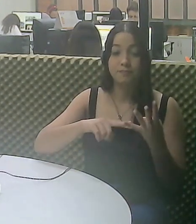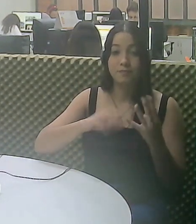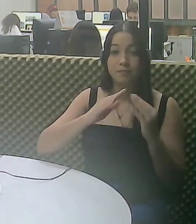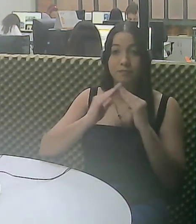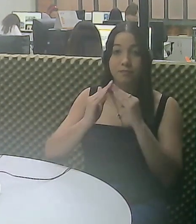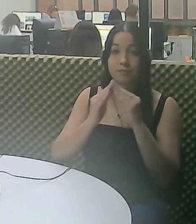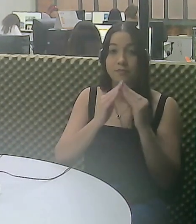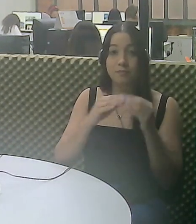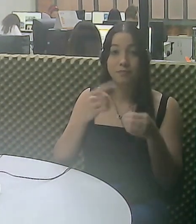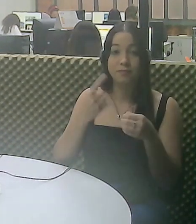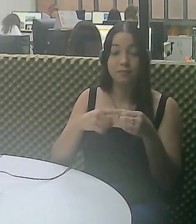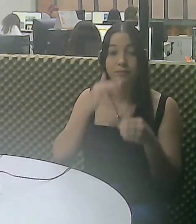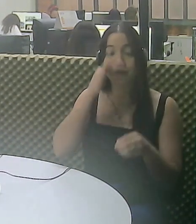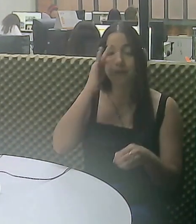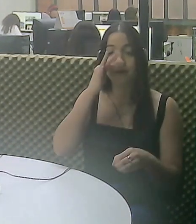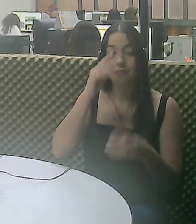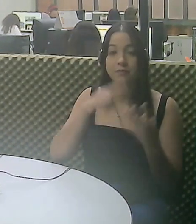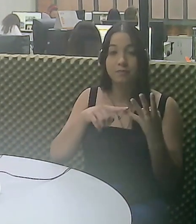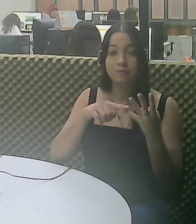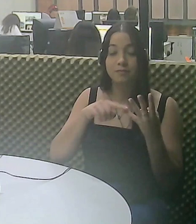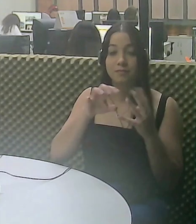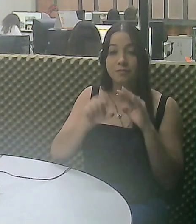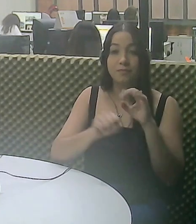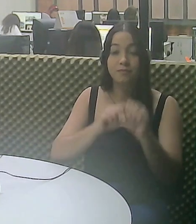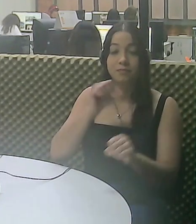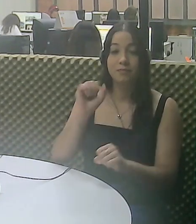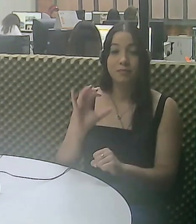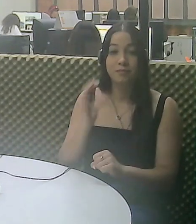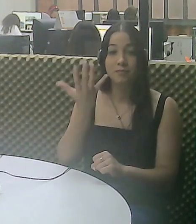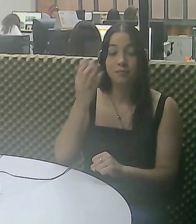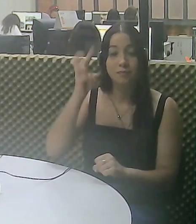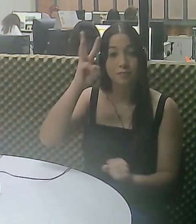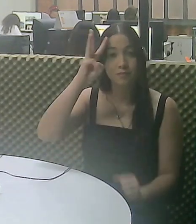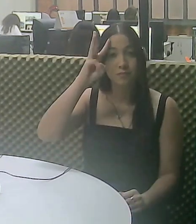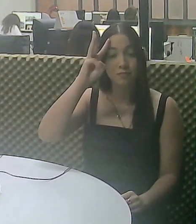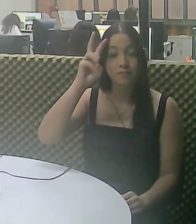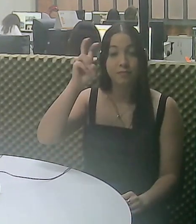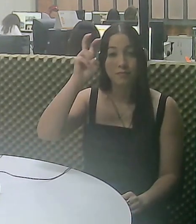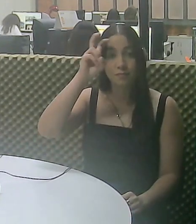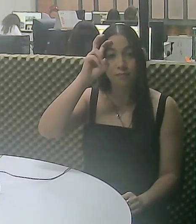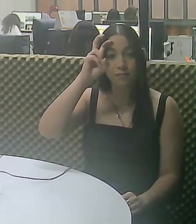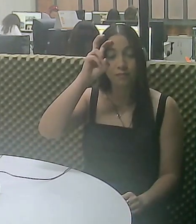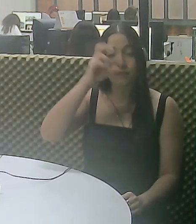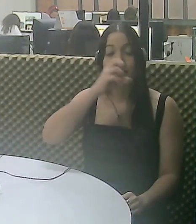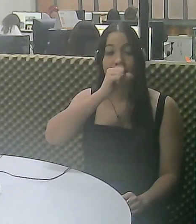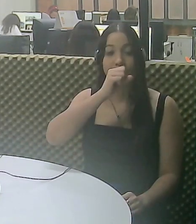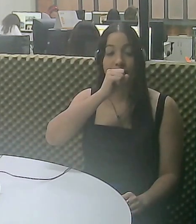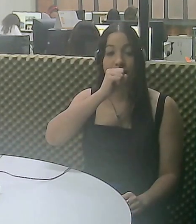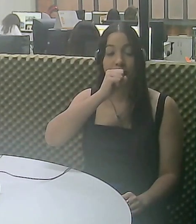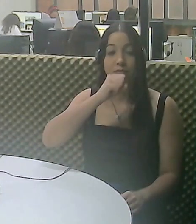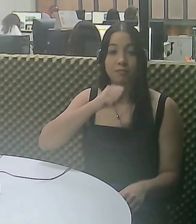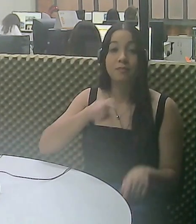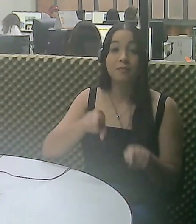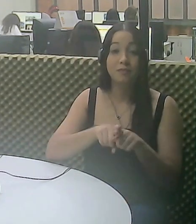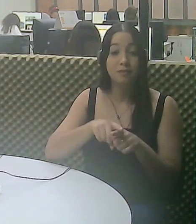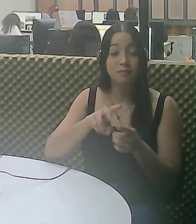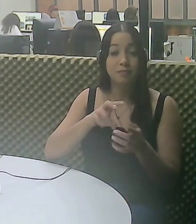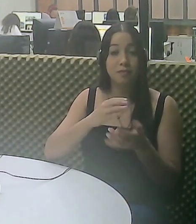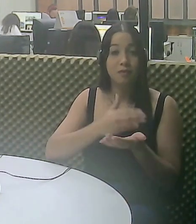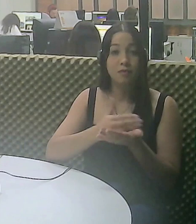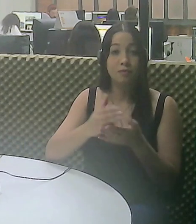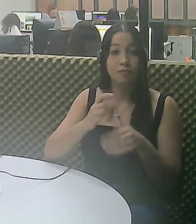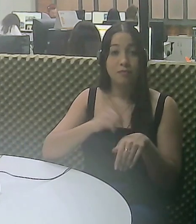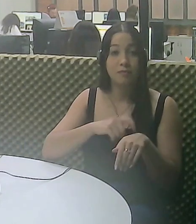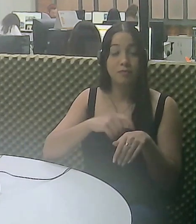bairro Cidade Jardim, o recolhimento passará a ocorrer nas terças, quintas-feiras e sábados, também a partir